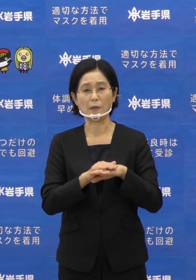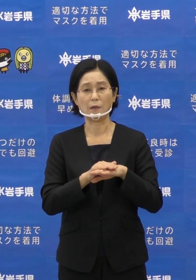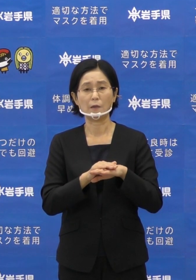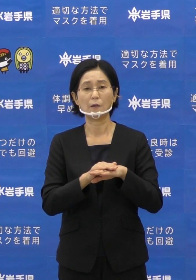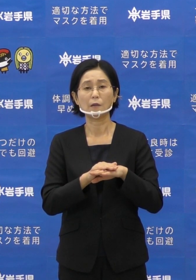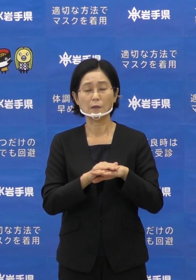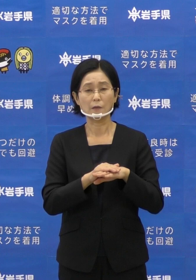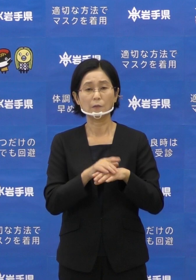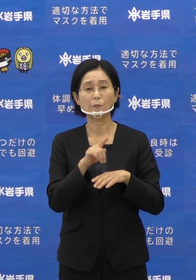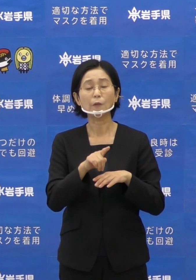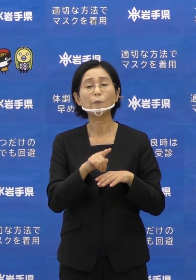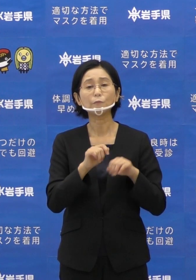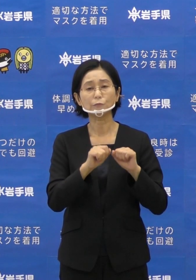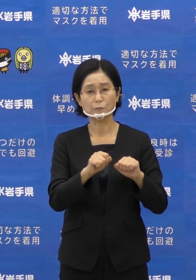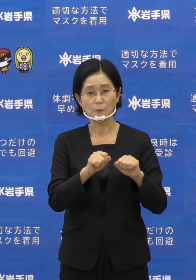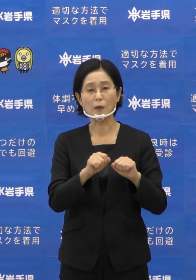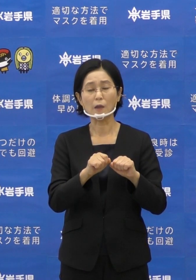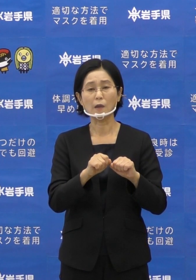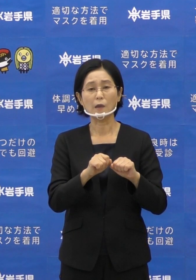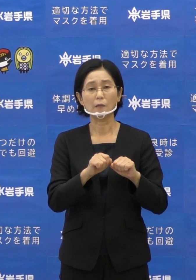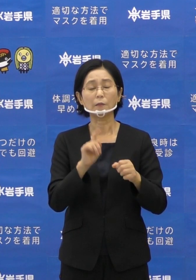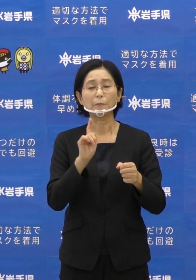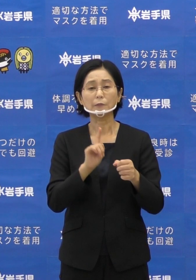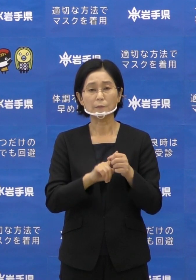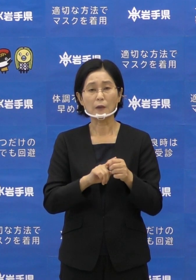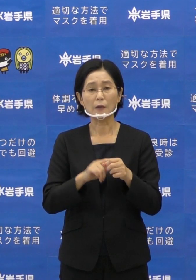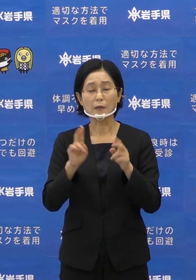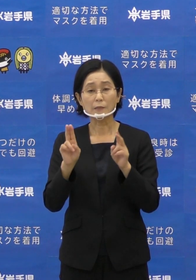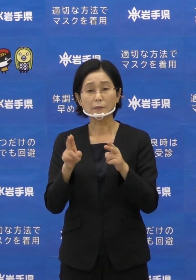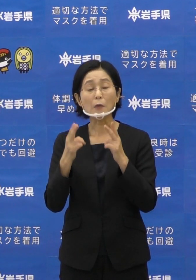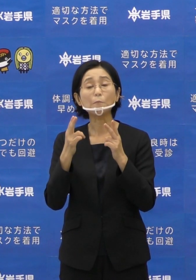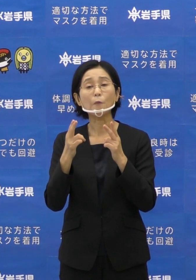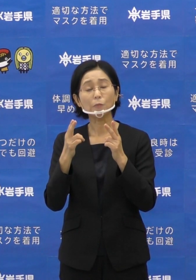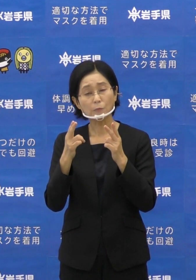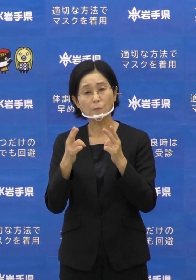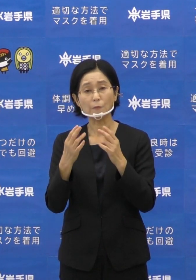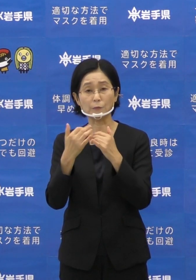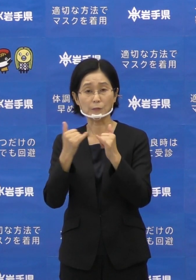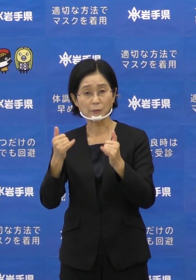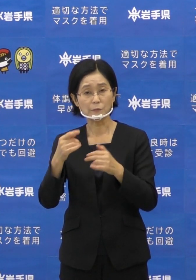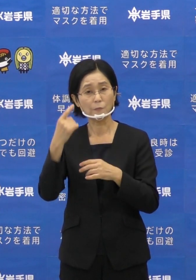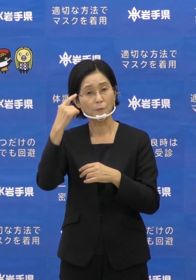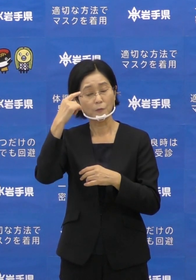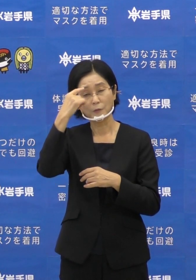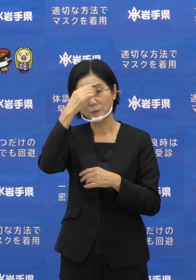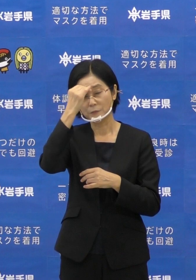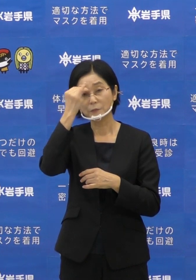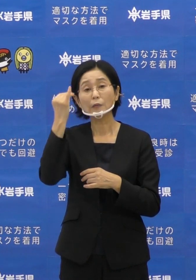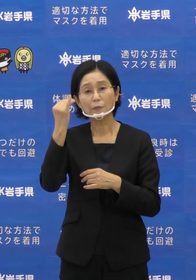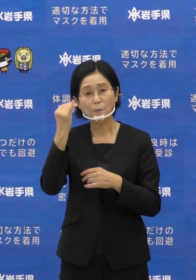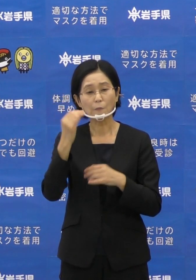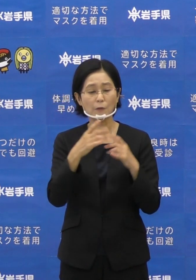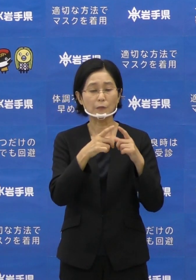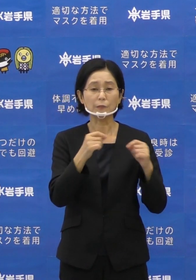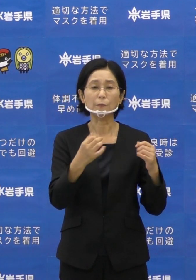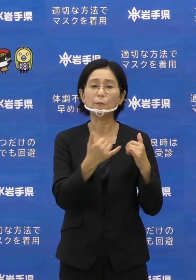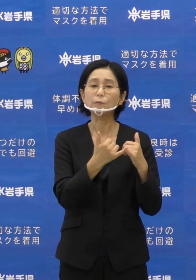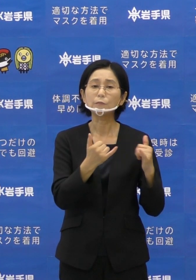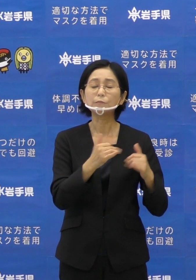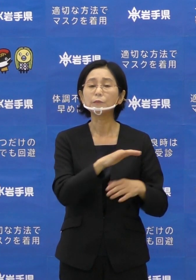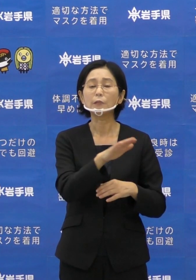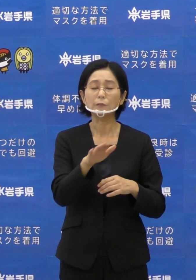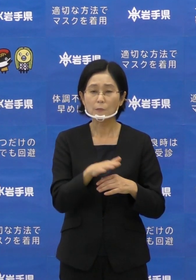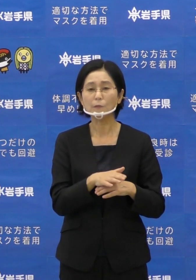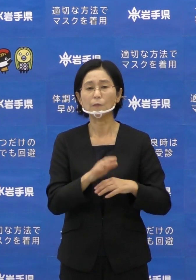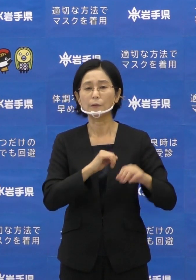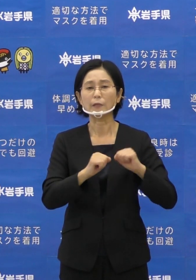専門家の知恵と日本国民の力を結集すればあり得るんだと思います。